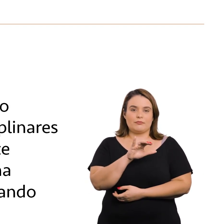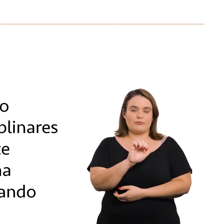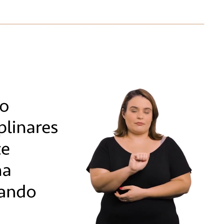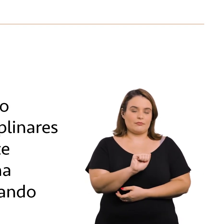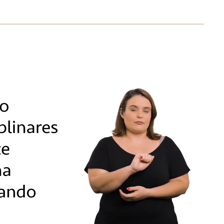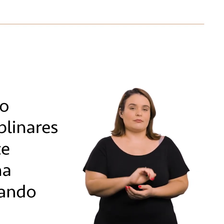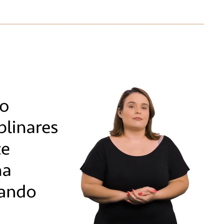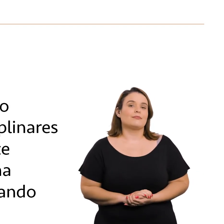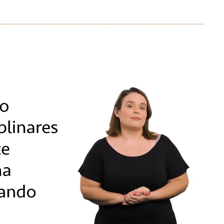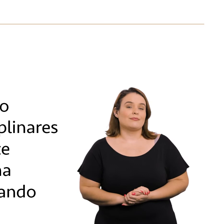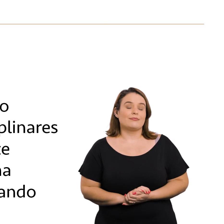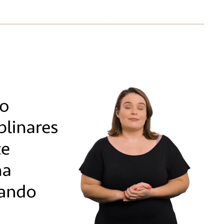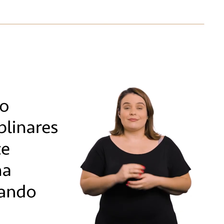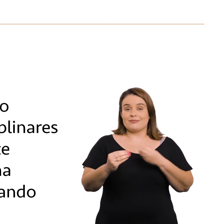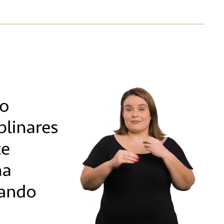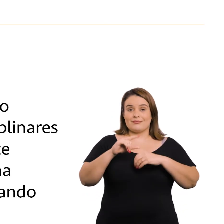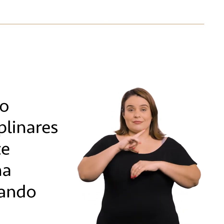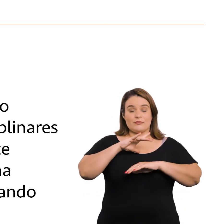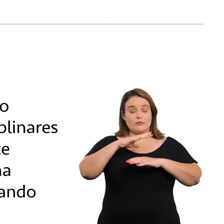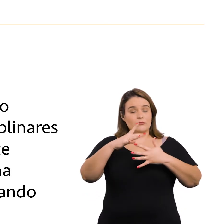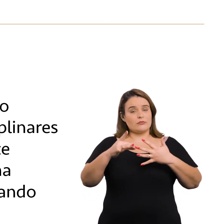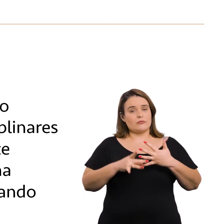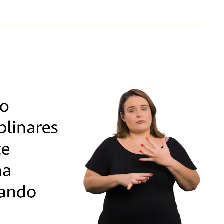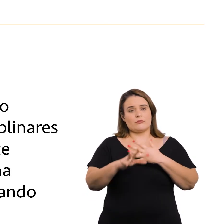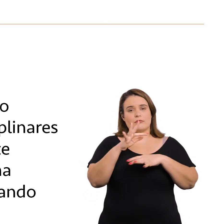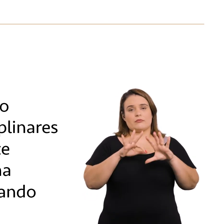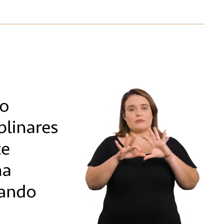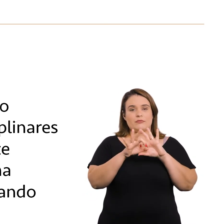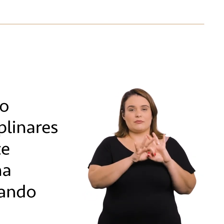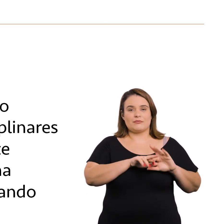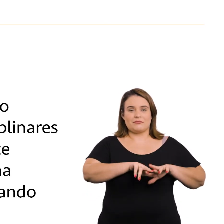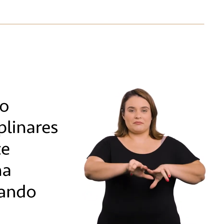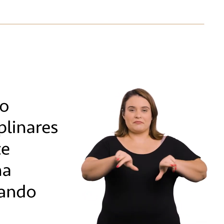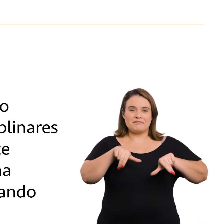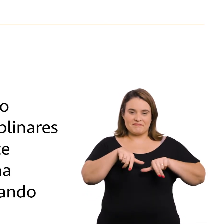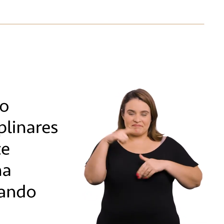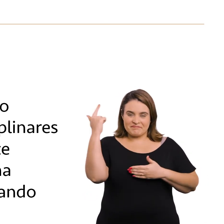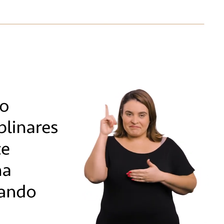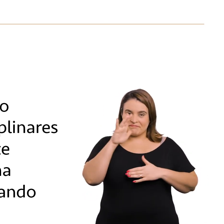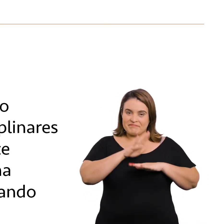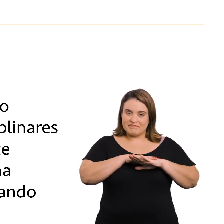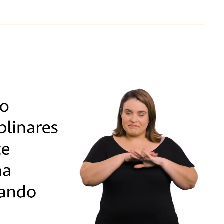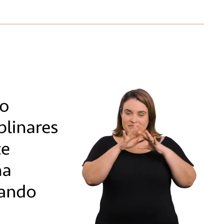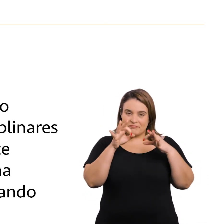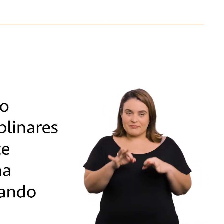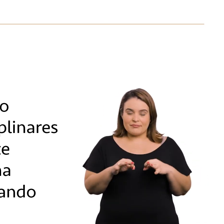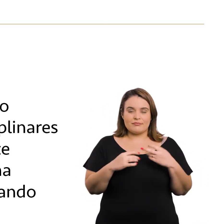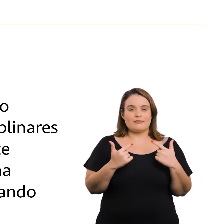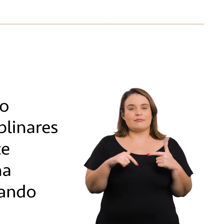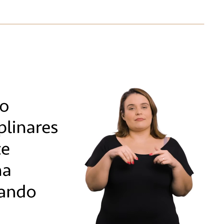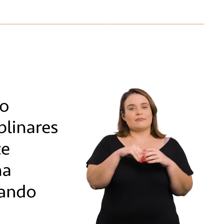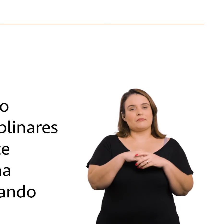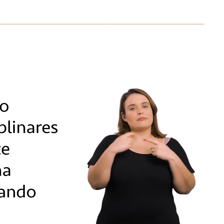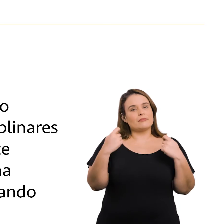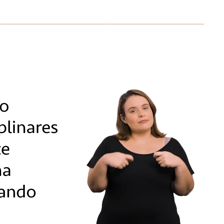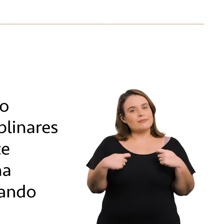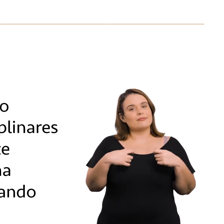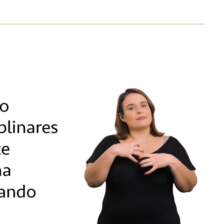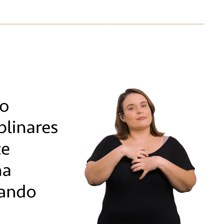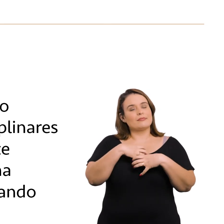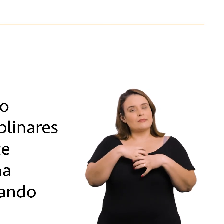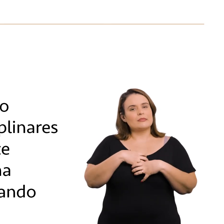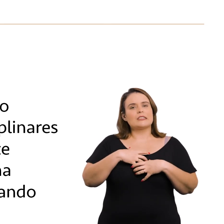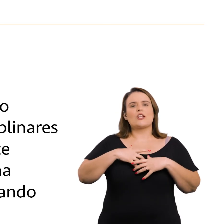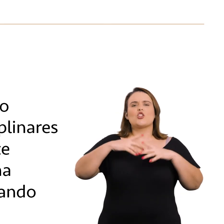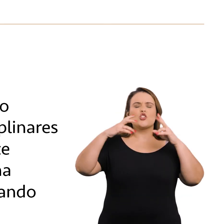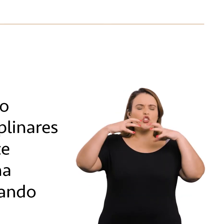procedimento ergonômico envolve aspectos multidisciplinares e, para sua aplicação eficiente no trabalho, é necessária uma